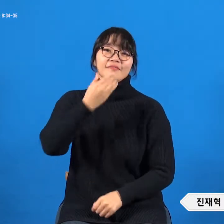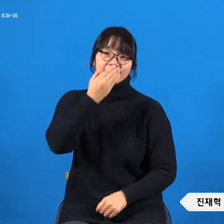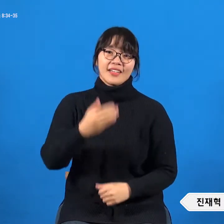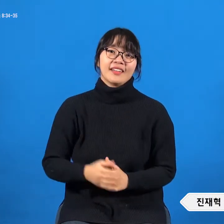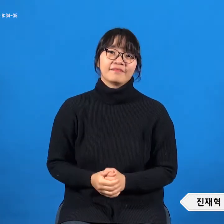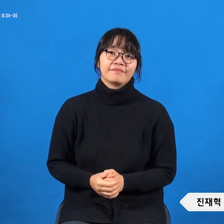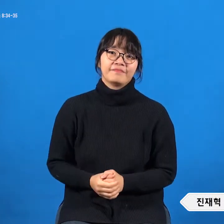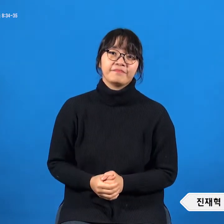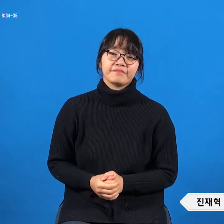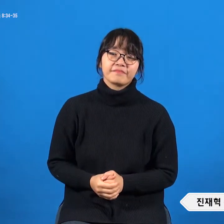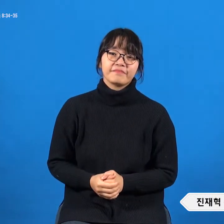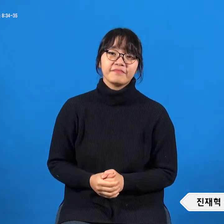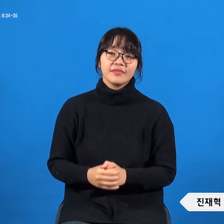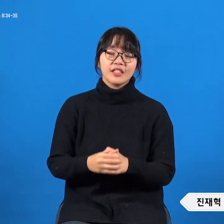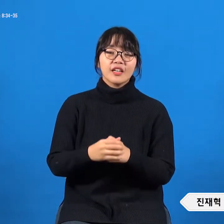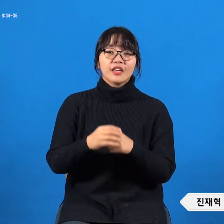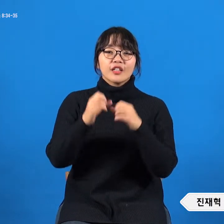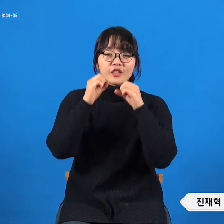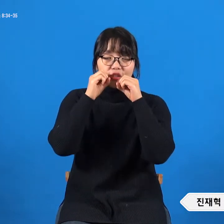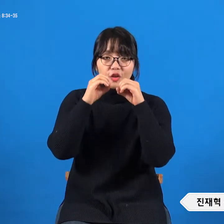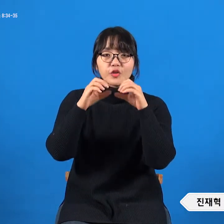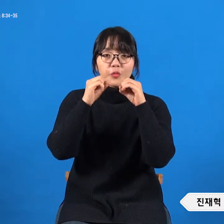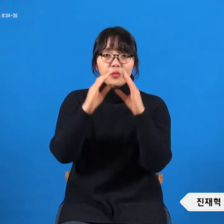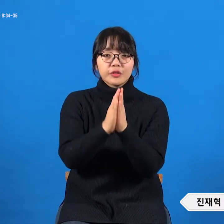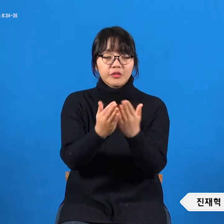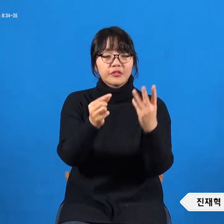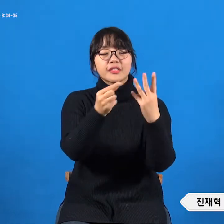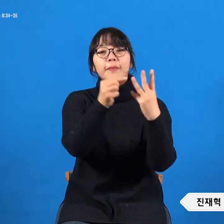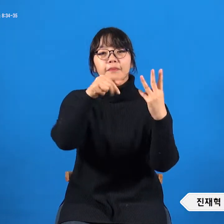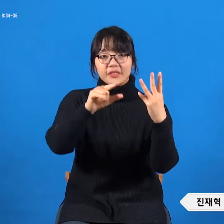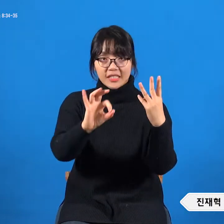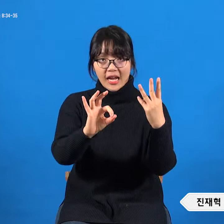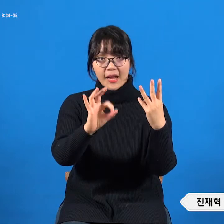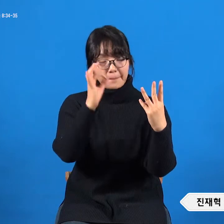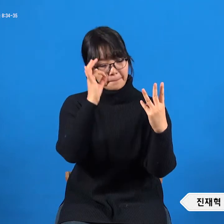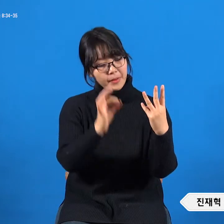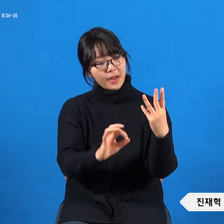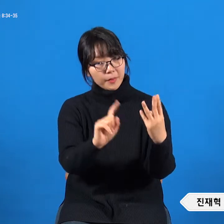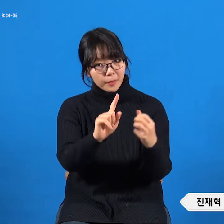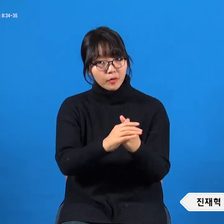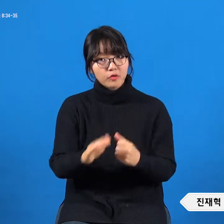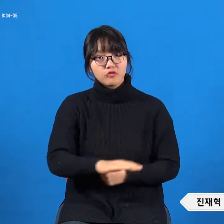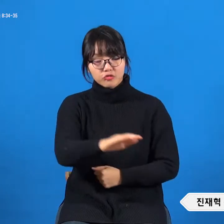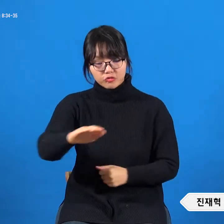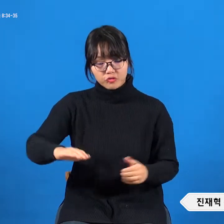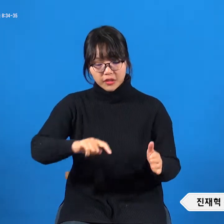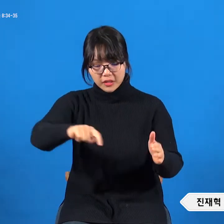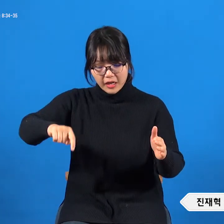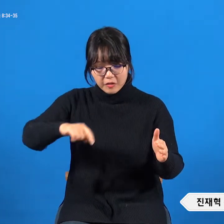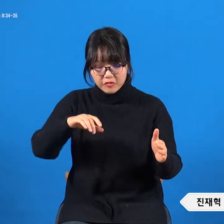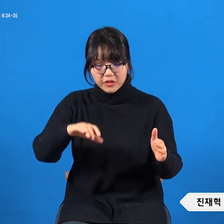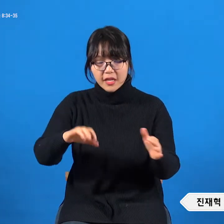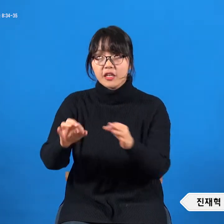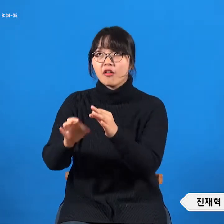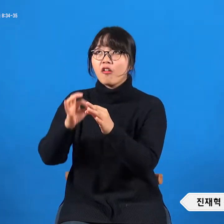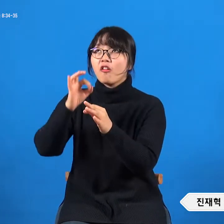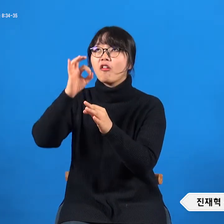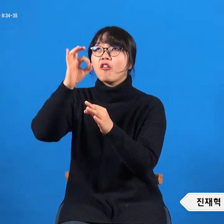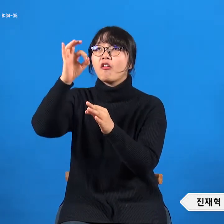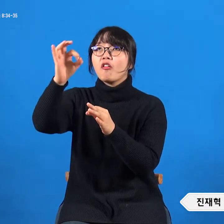때문입니다. 전도서 3장은 우리에게 말씀하십니다. 우리 가운데 영원을 사모하는